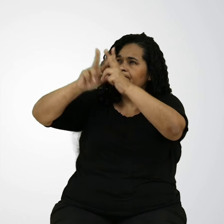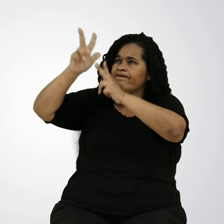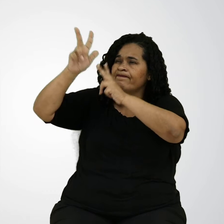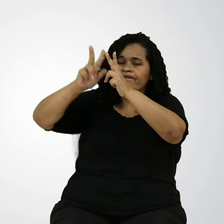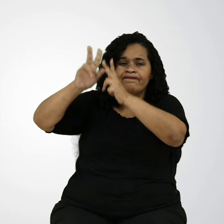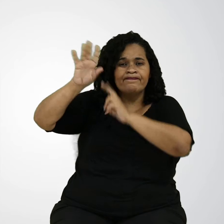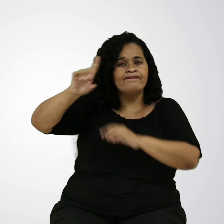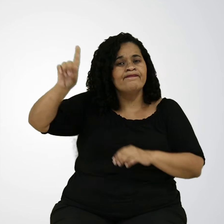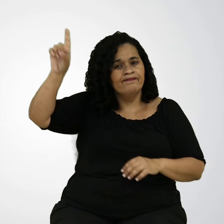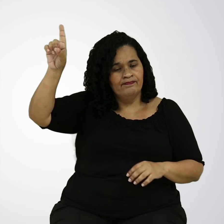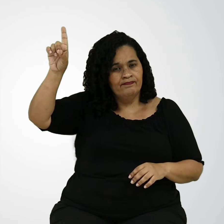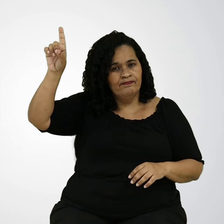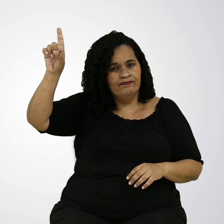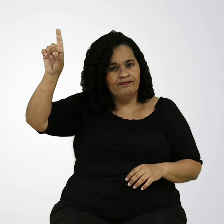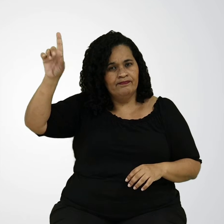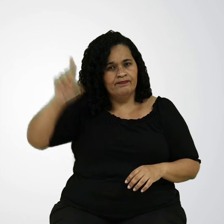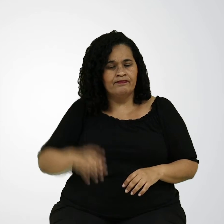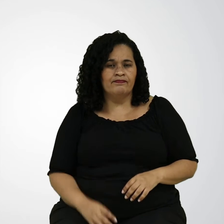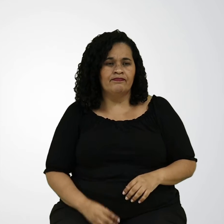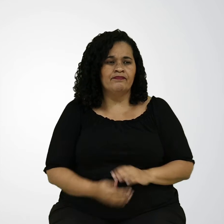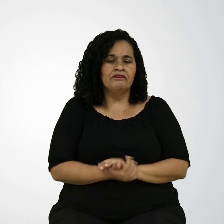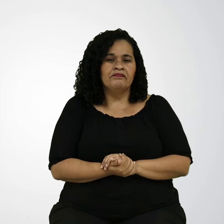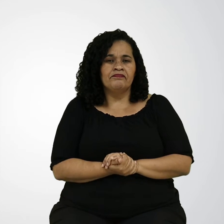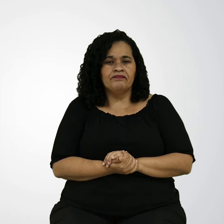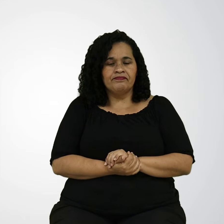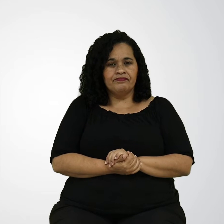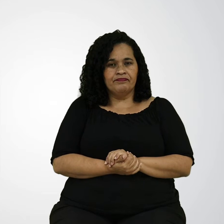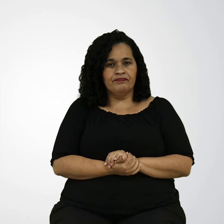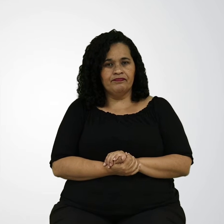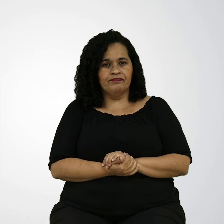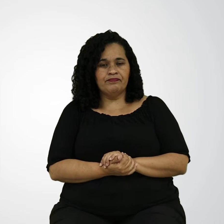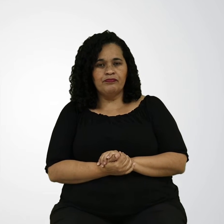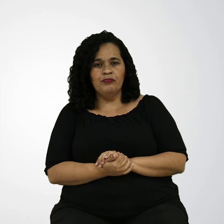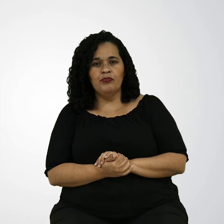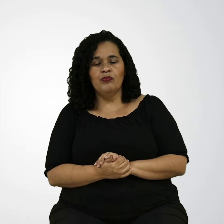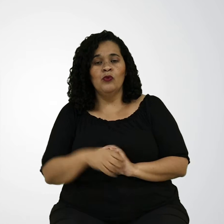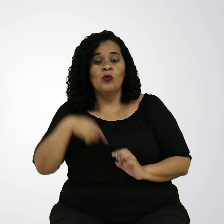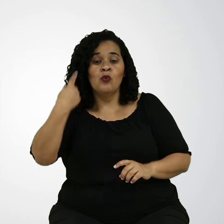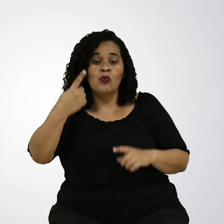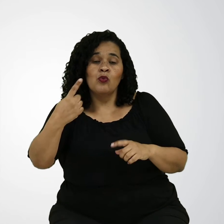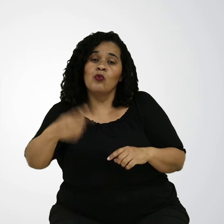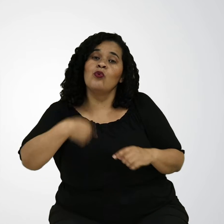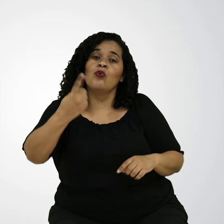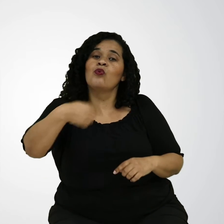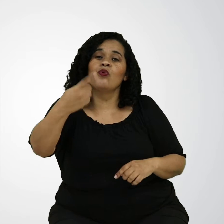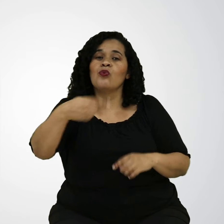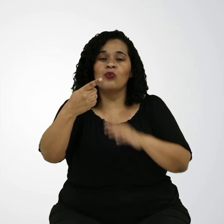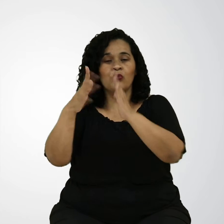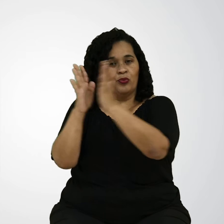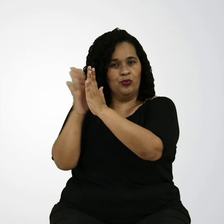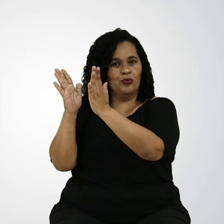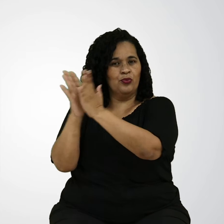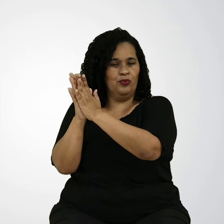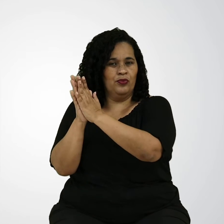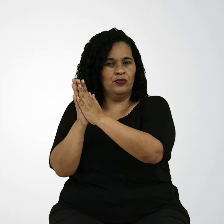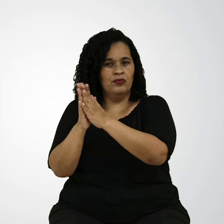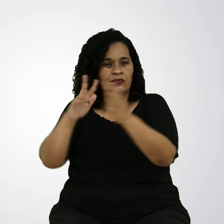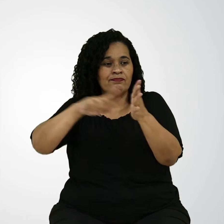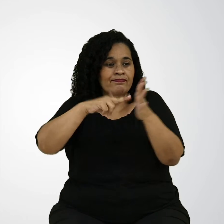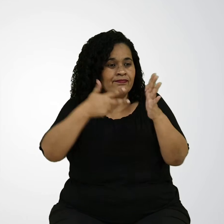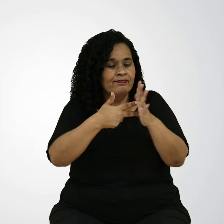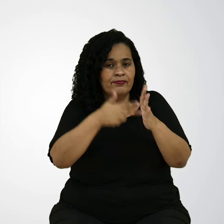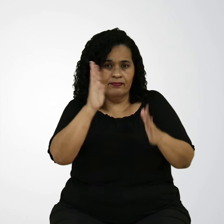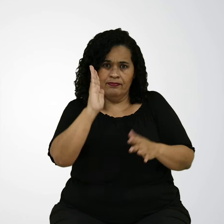no modo optativo, né? Se orarem. Mas a ideia é quando orarem, porque para Jesus eles vão orar, já parte do princípio